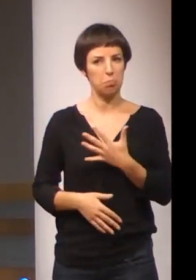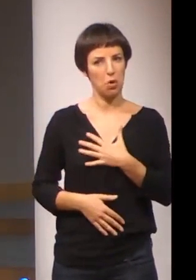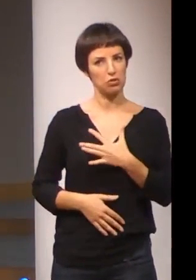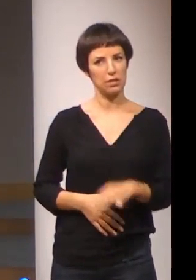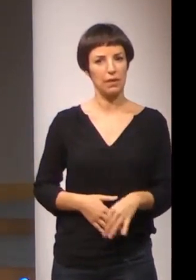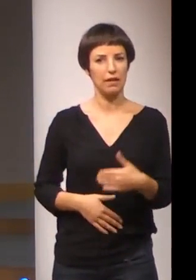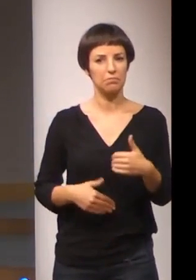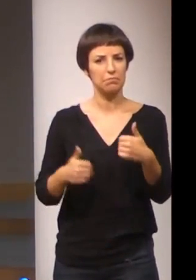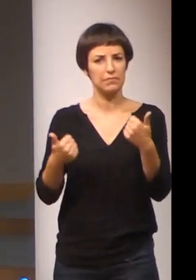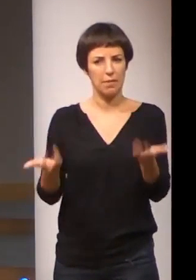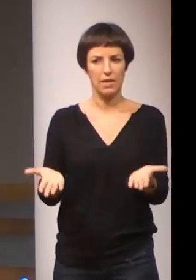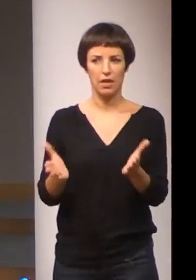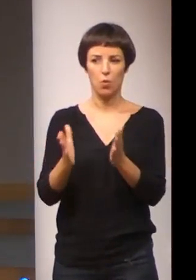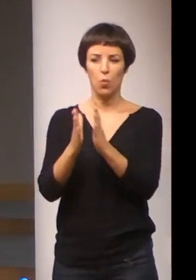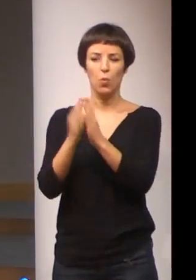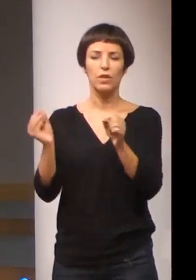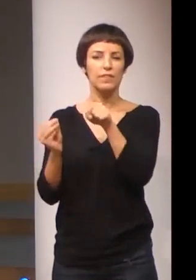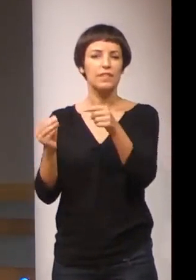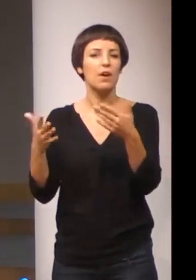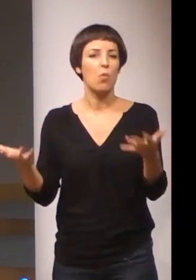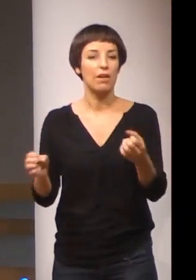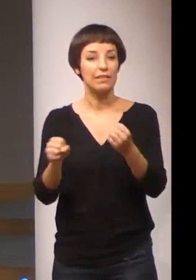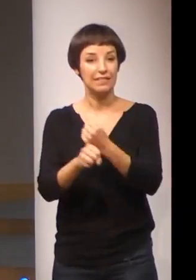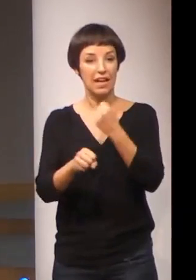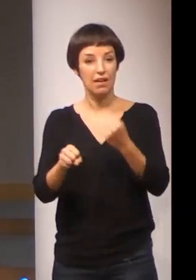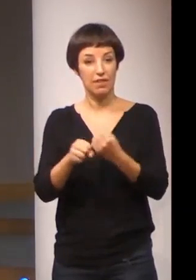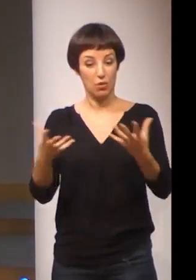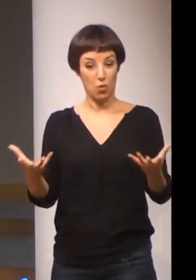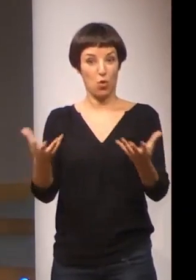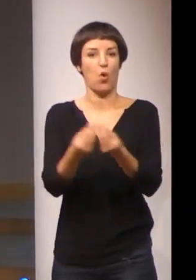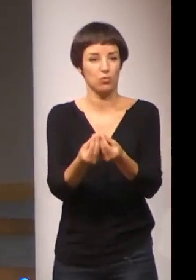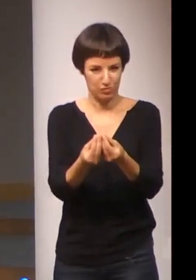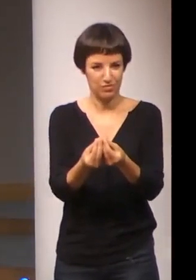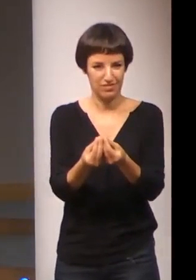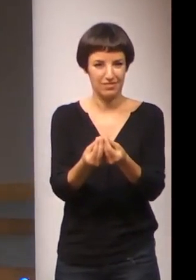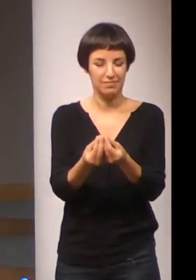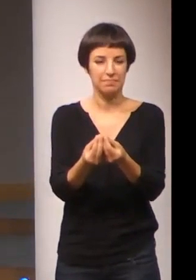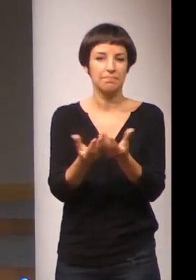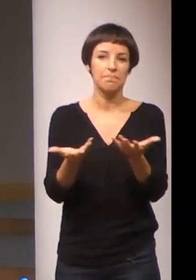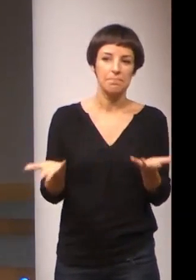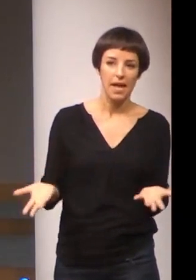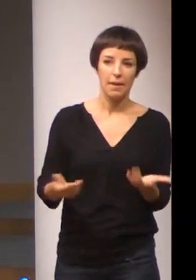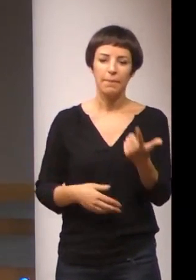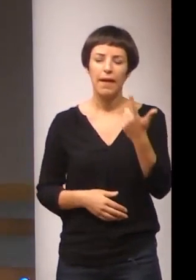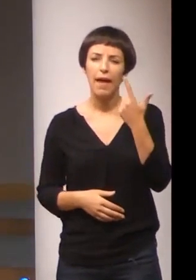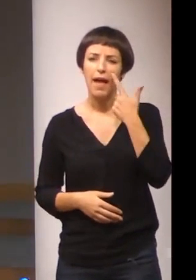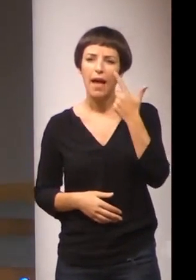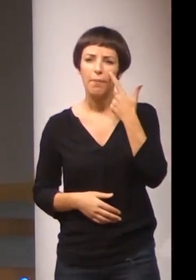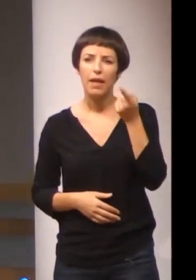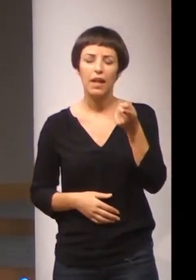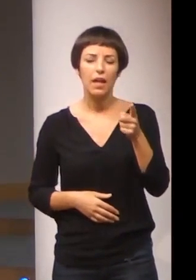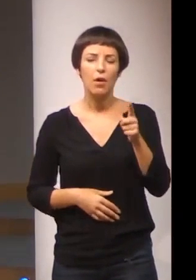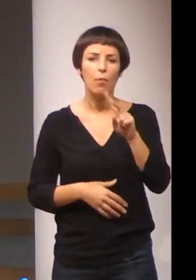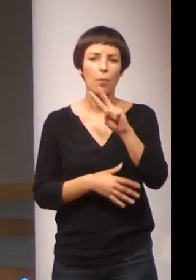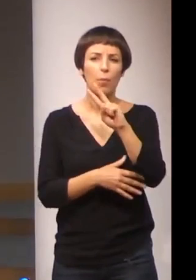universidad es el trabajo conjunto para ver qué hay en los modelos